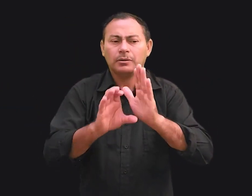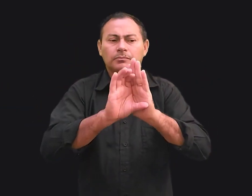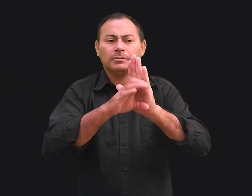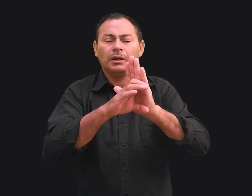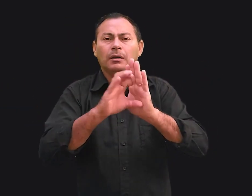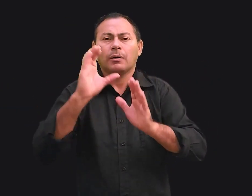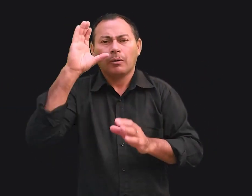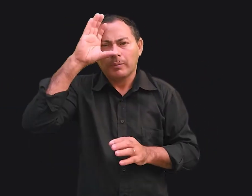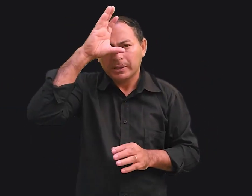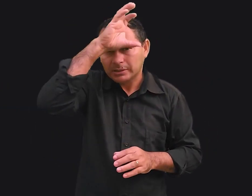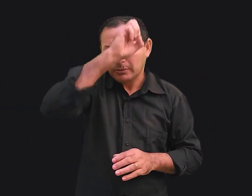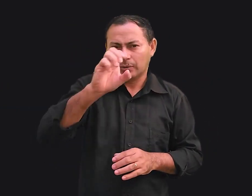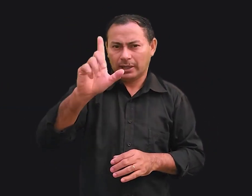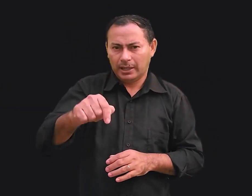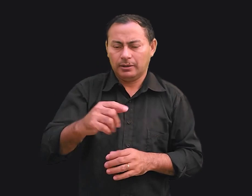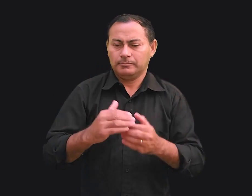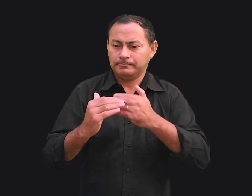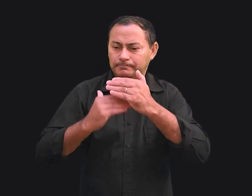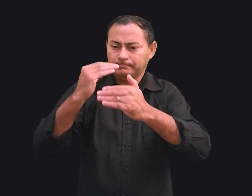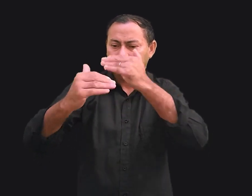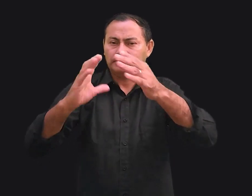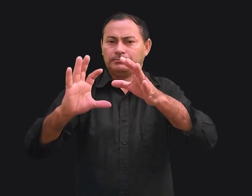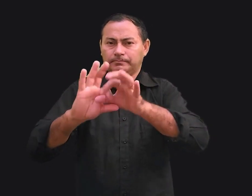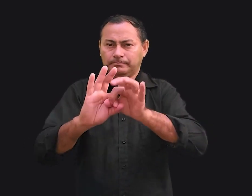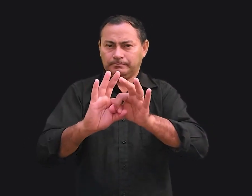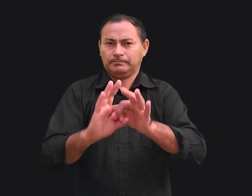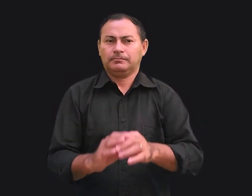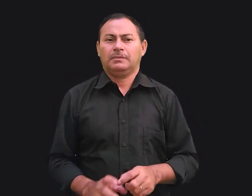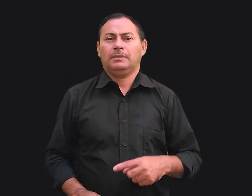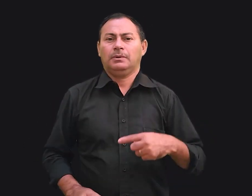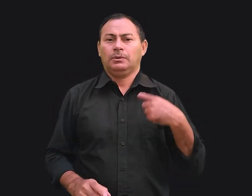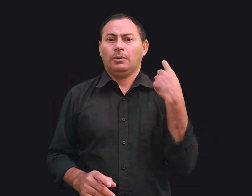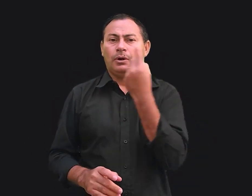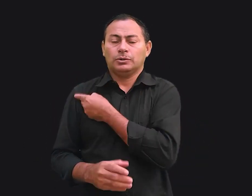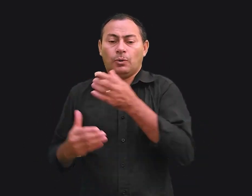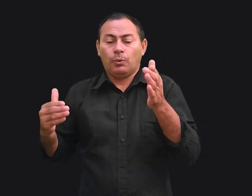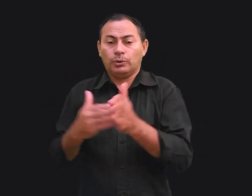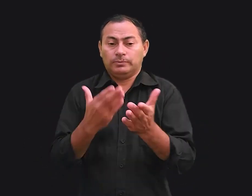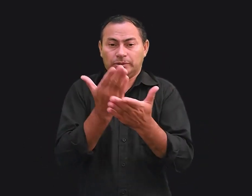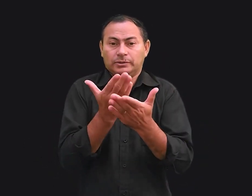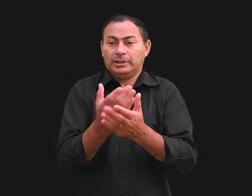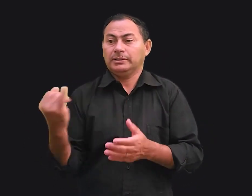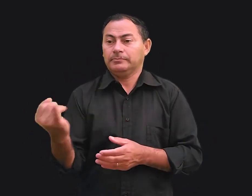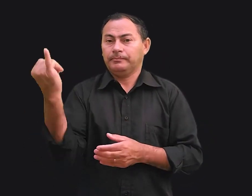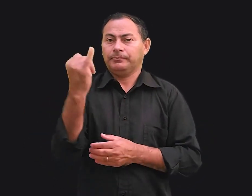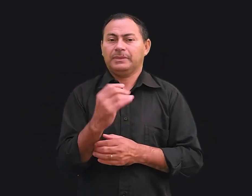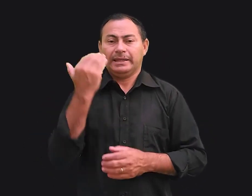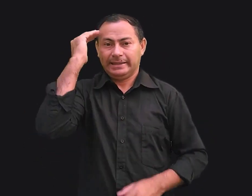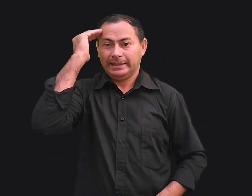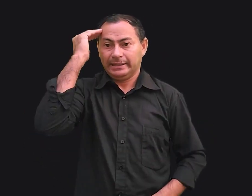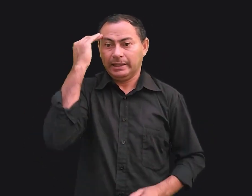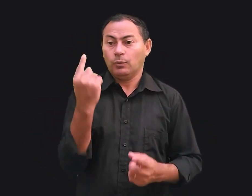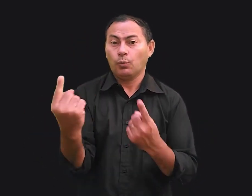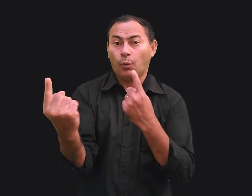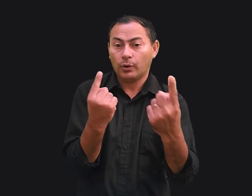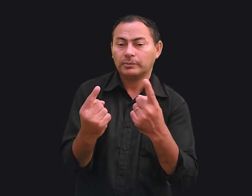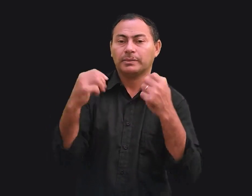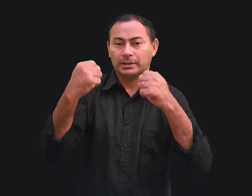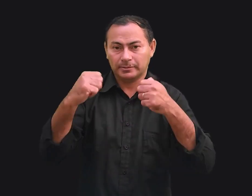de compreensão, que é o crescimento da unidade. Em nosso último estudo consideramos a importância de um entender o outro.